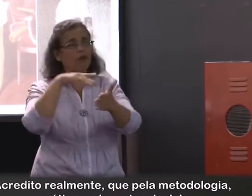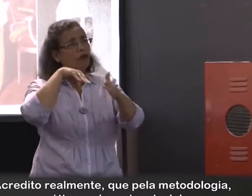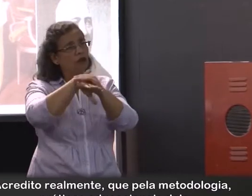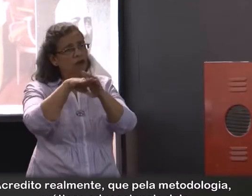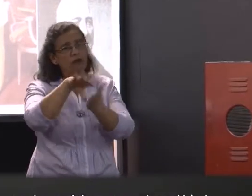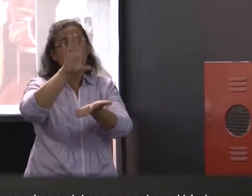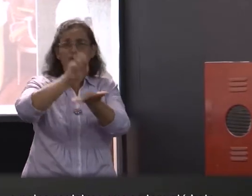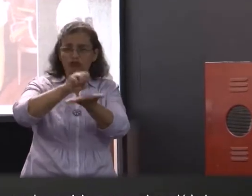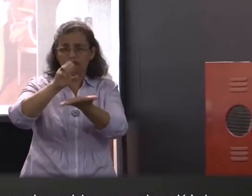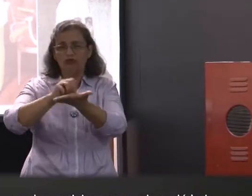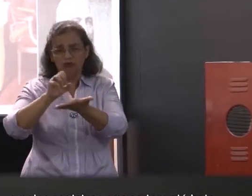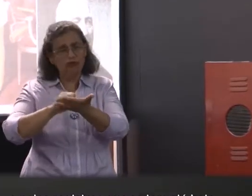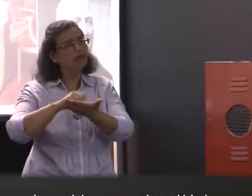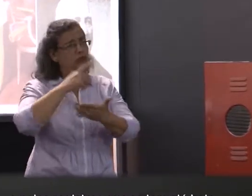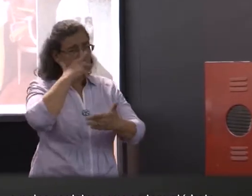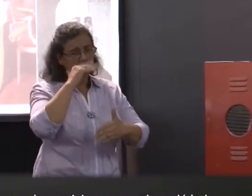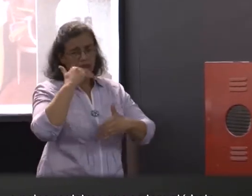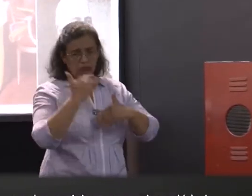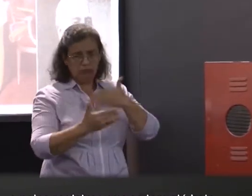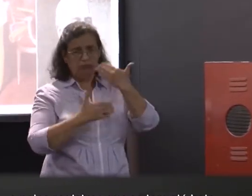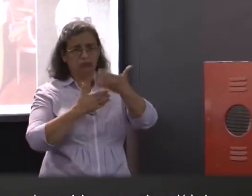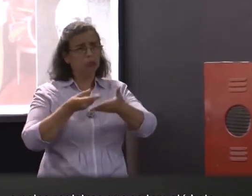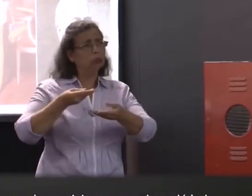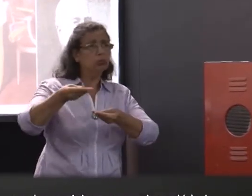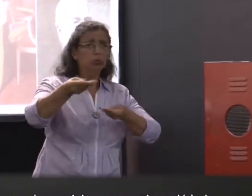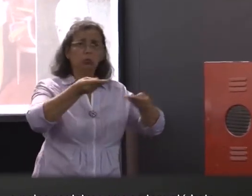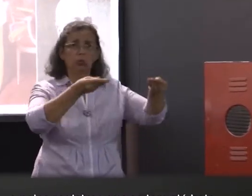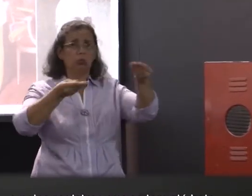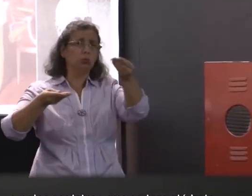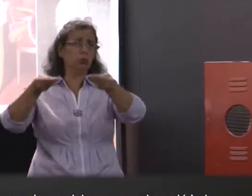dele, pelos registros que se tem,